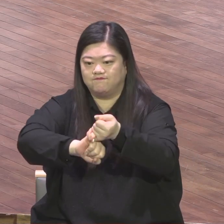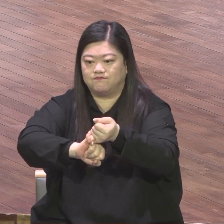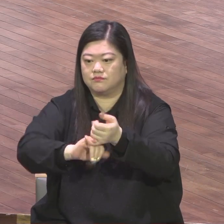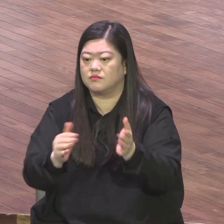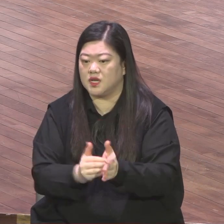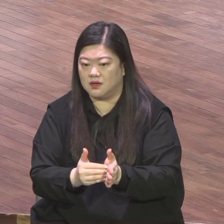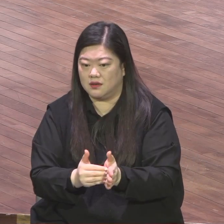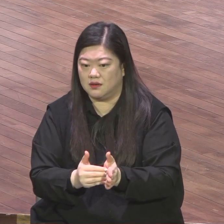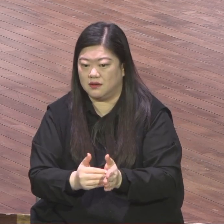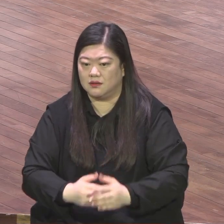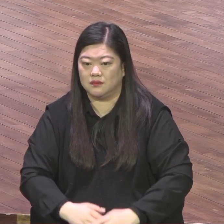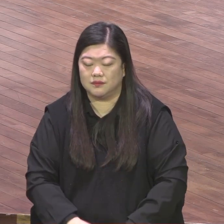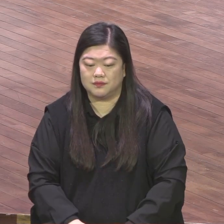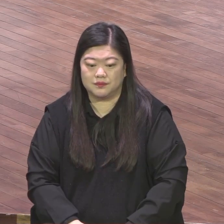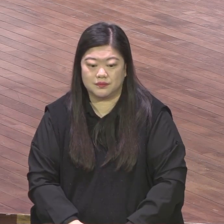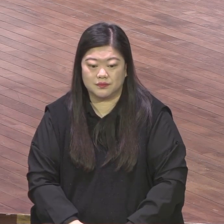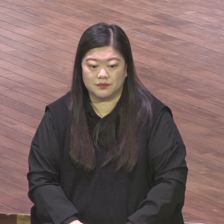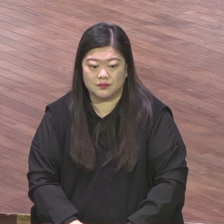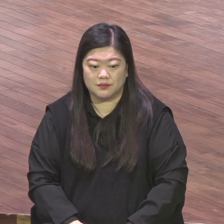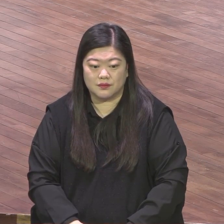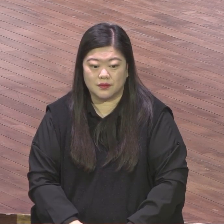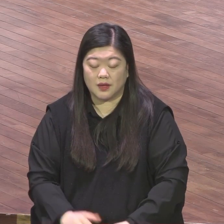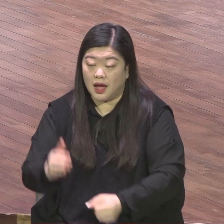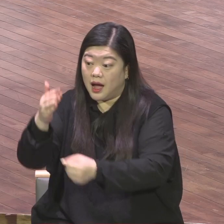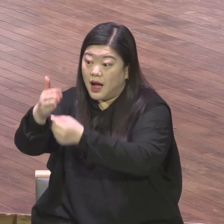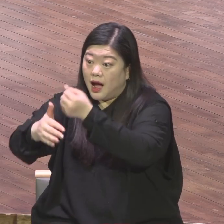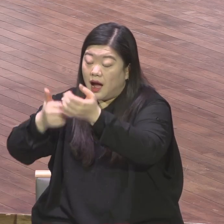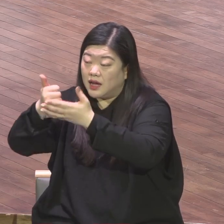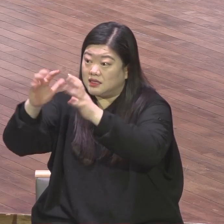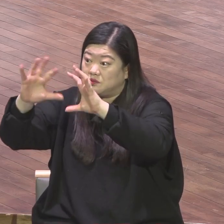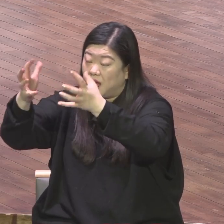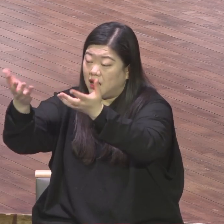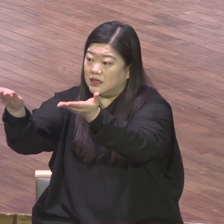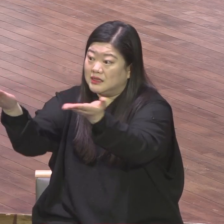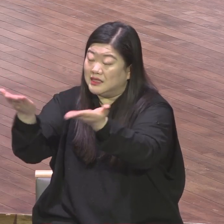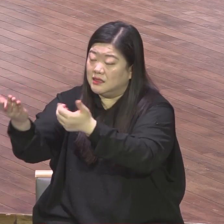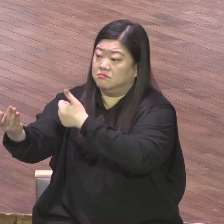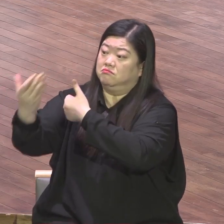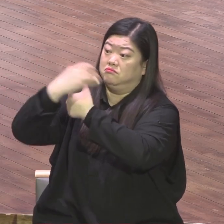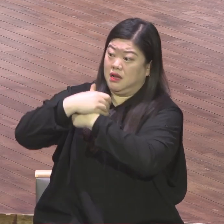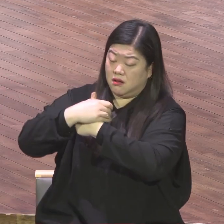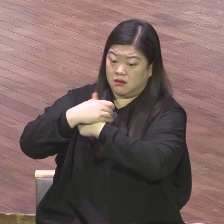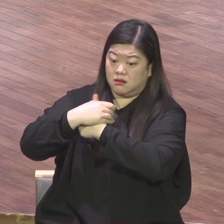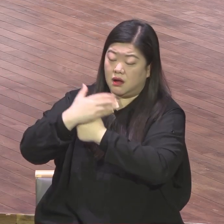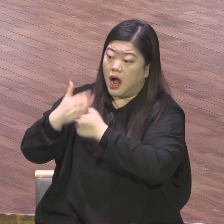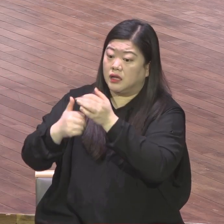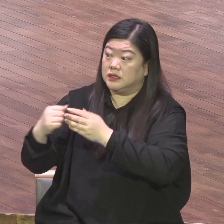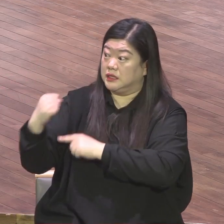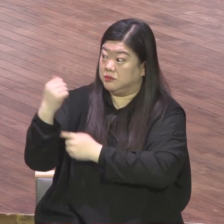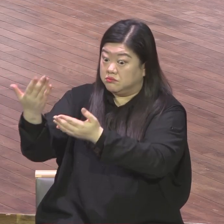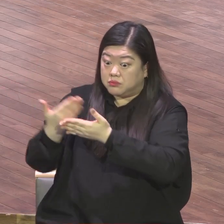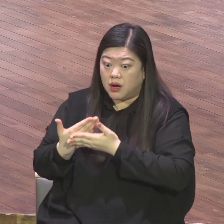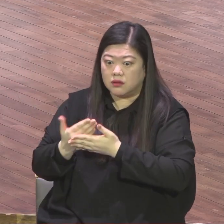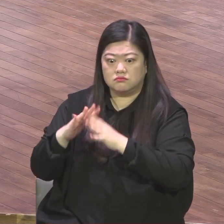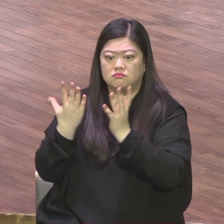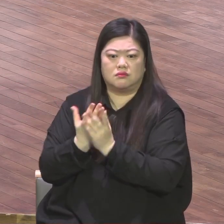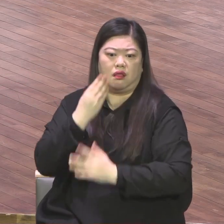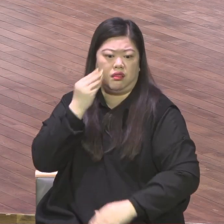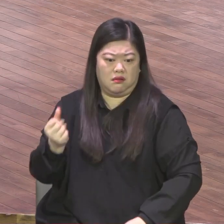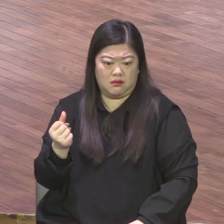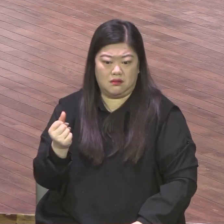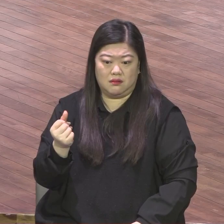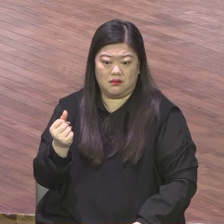전 세계로 흩어져서 하나님의 나라를 감당해 나갈 수 있다. 그런데 지금 보면 제자들의